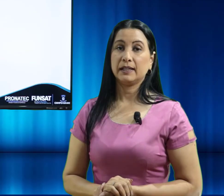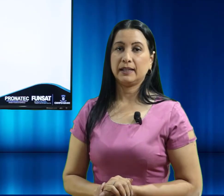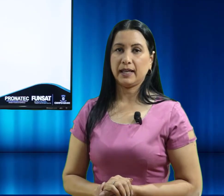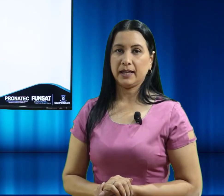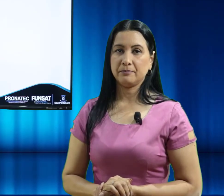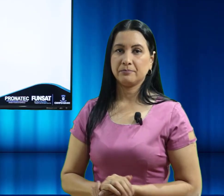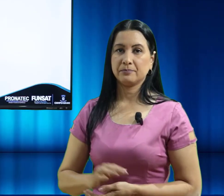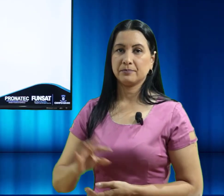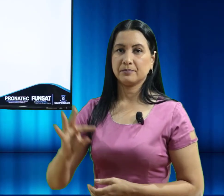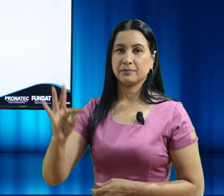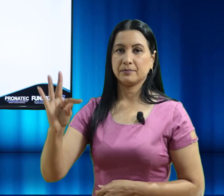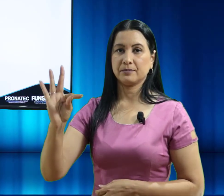T.